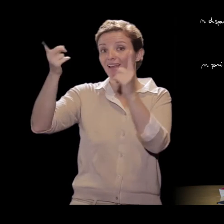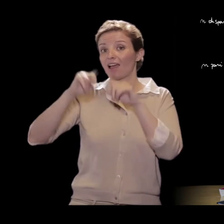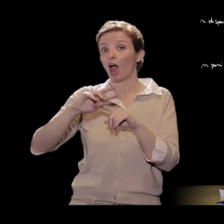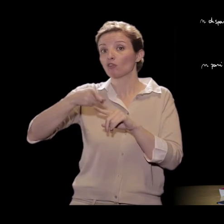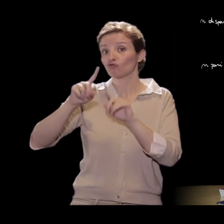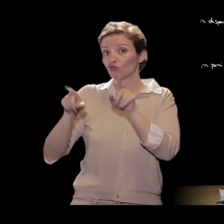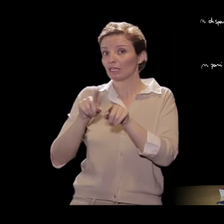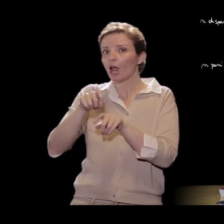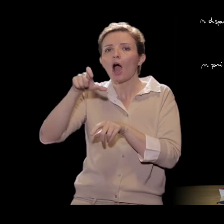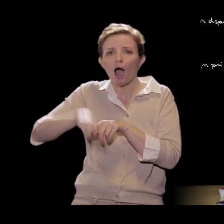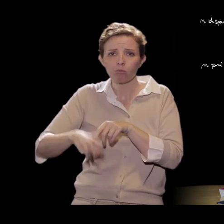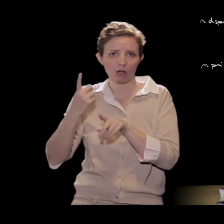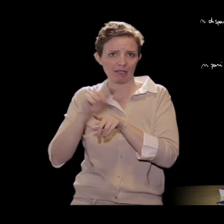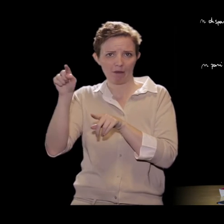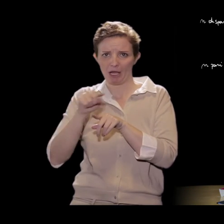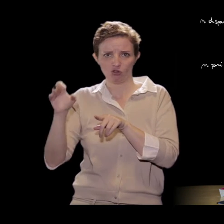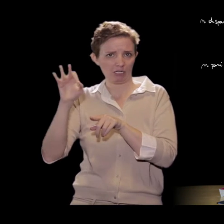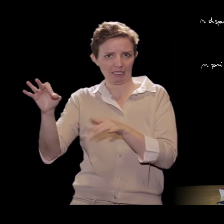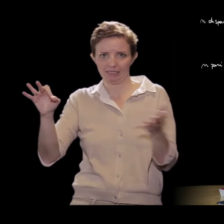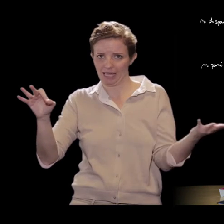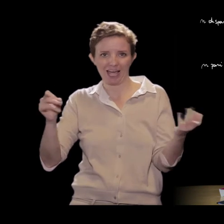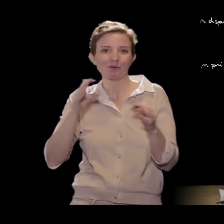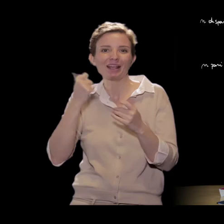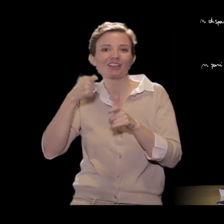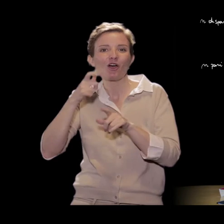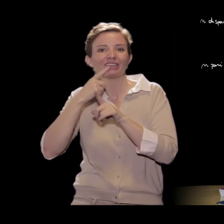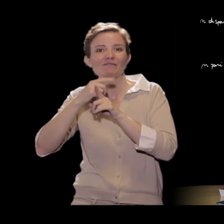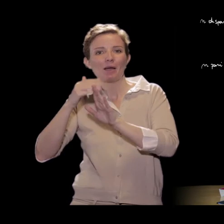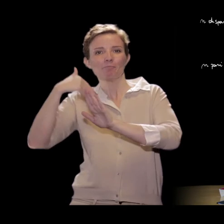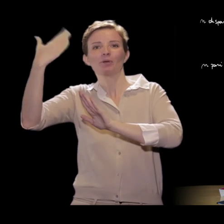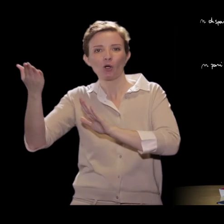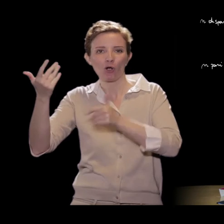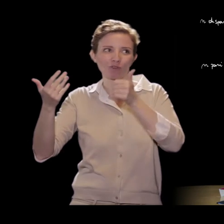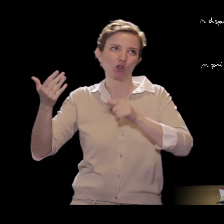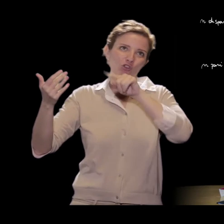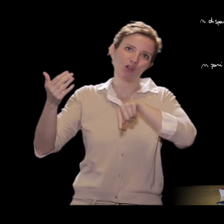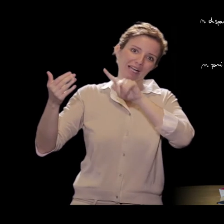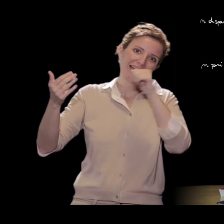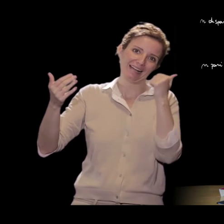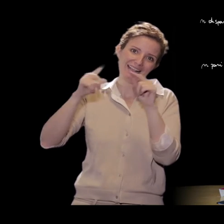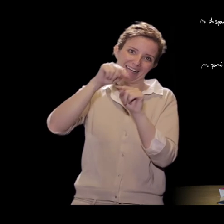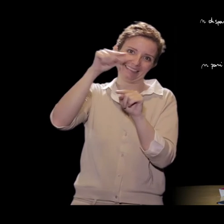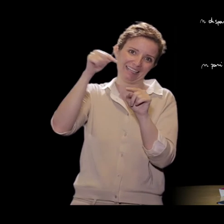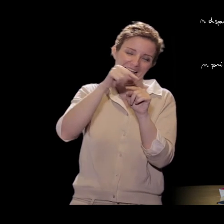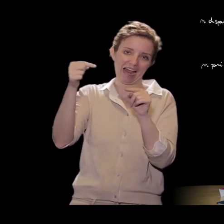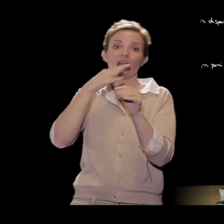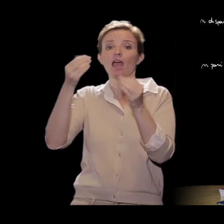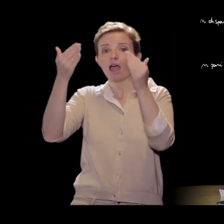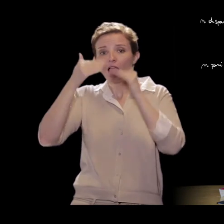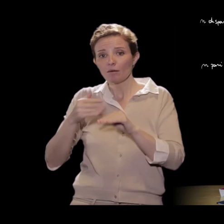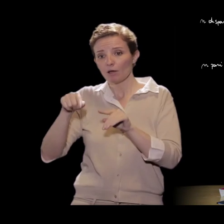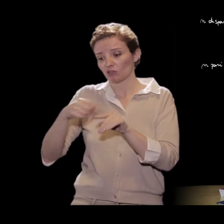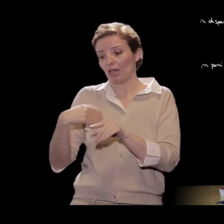necessariamente maggiiore di 0 per poter essere superiore ovviamente al radicale e poi dobbiamo studiare